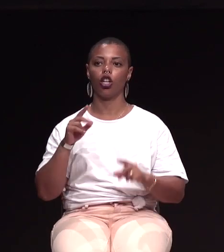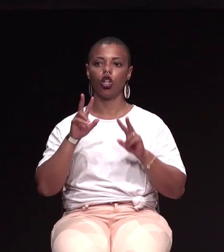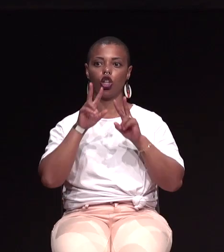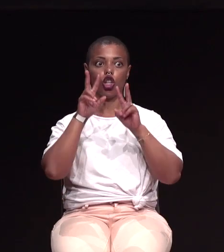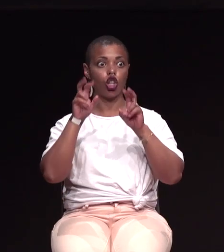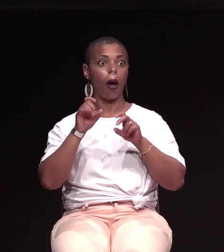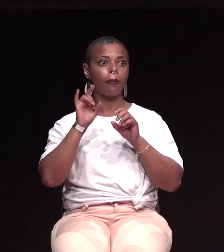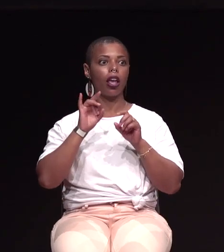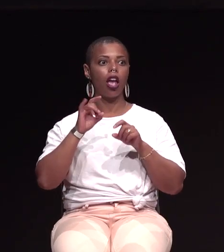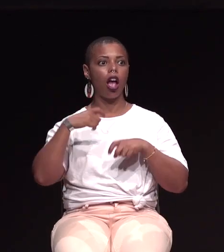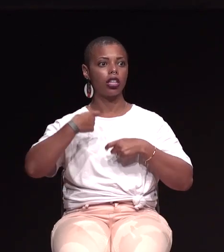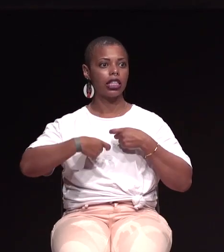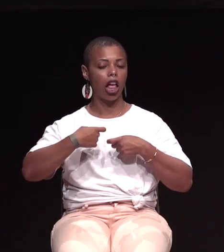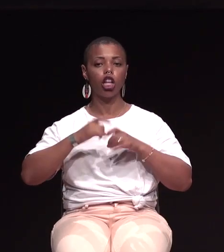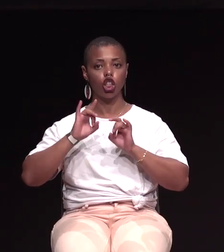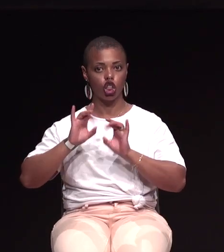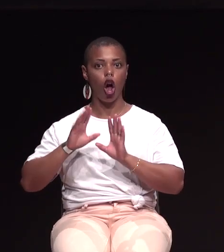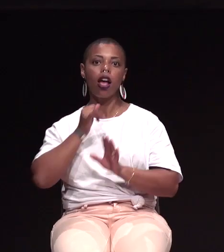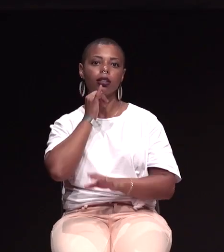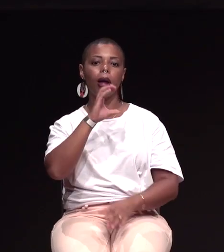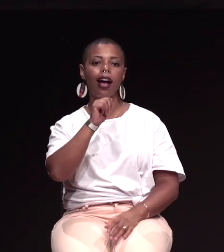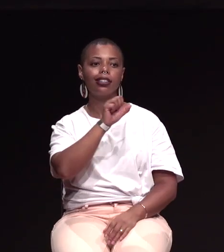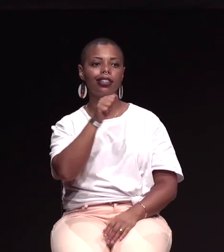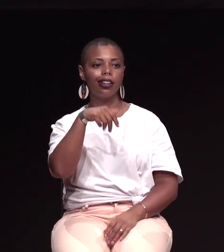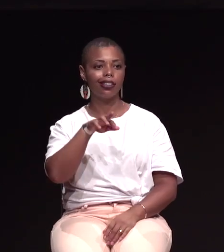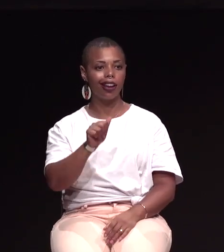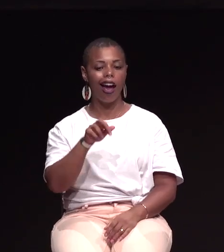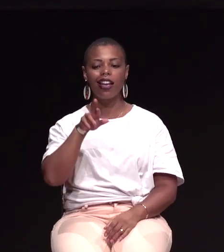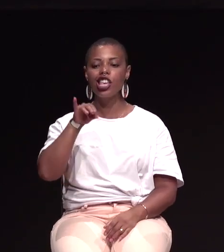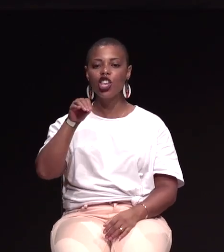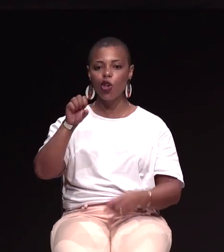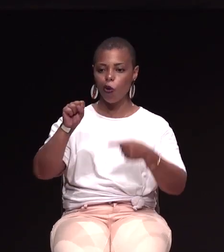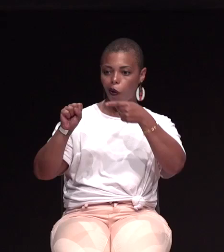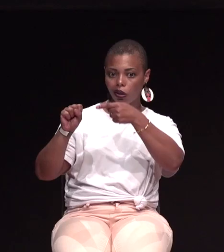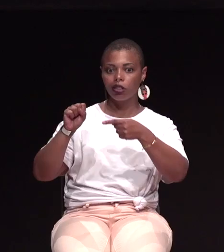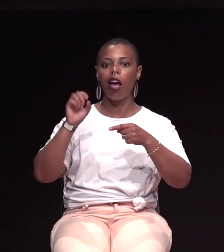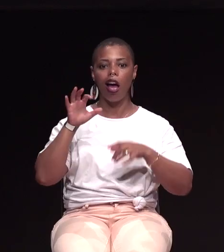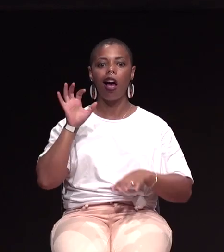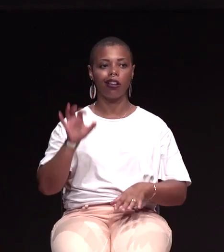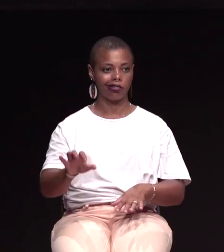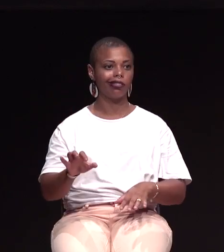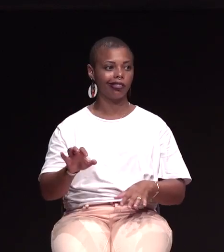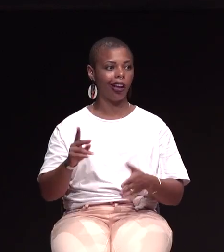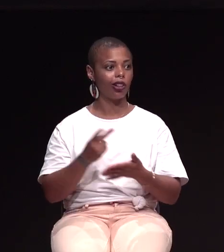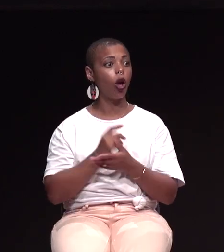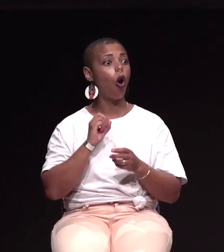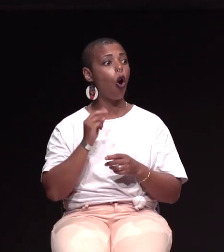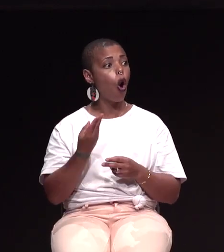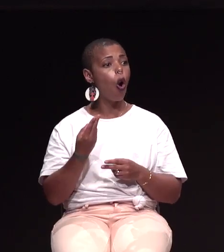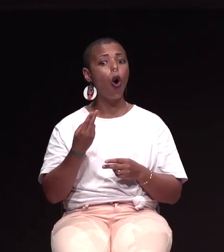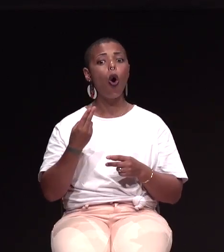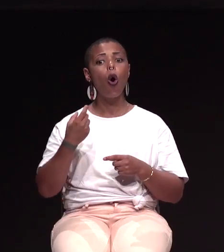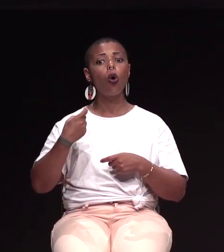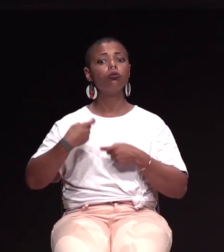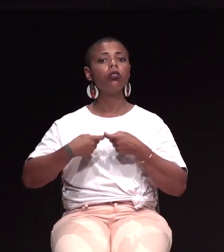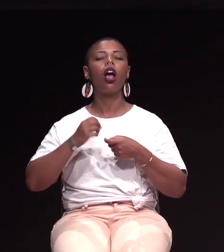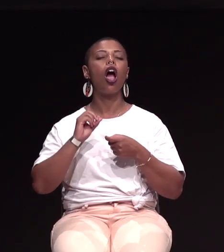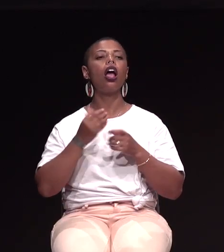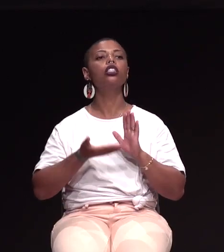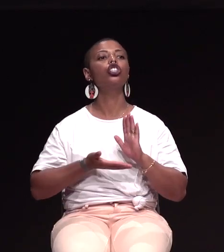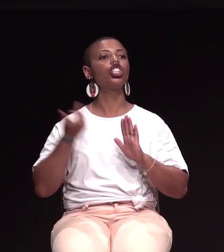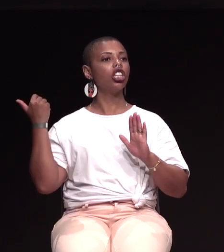da sexualidade, por exemplo, a Cassandra Rios, assim, o que acontece com a obra dela, ou a questão da sexualidade é completamente